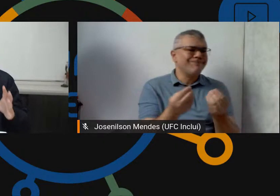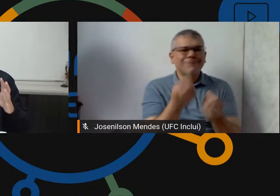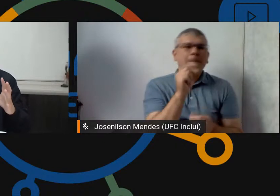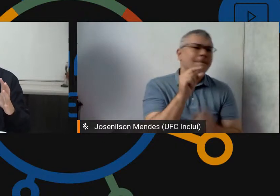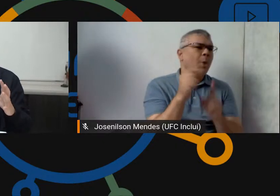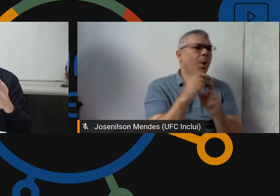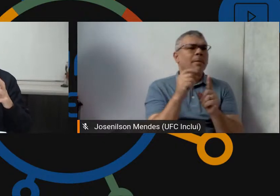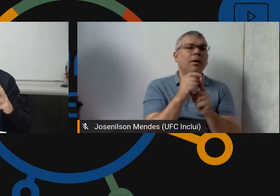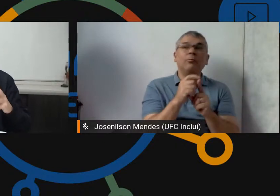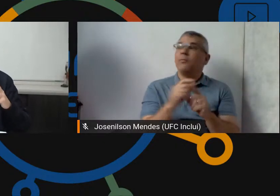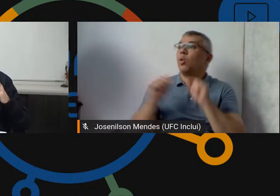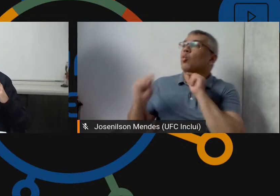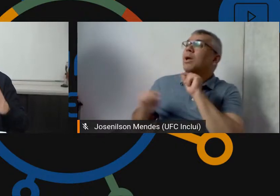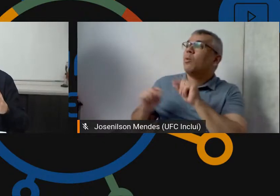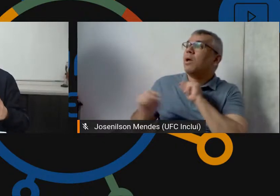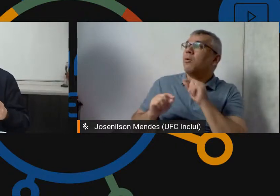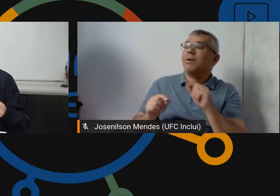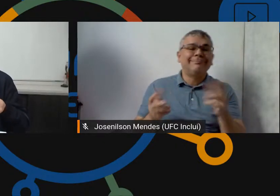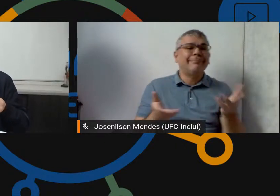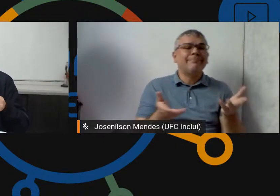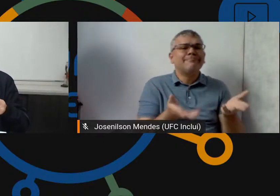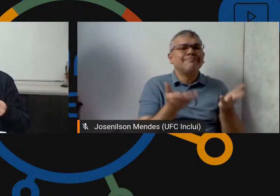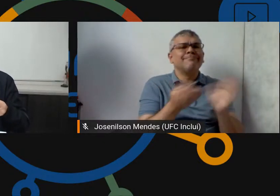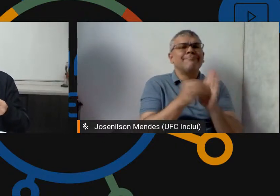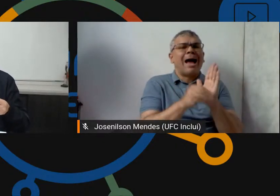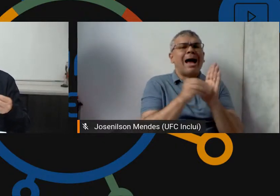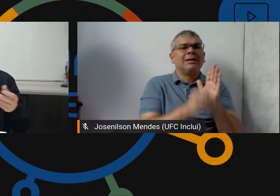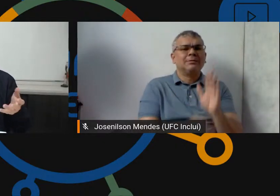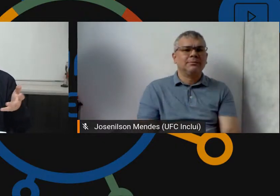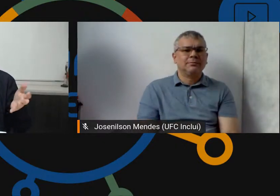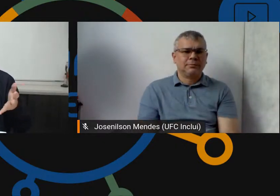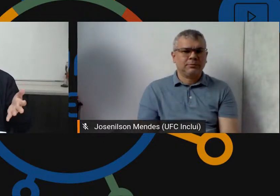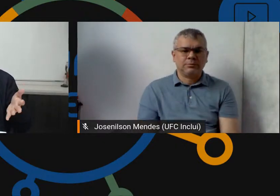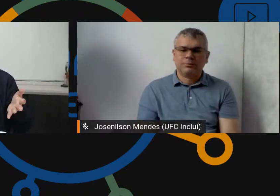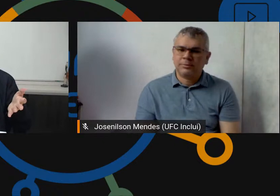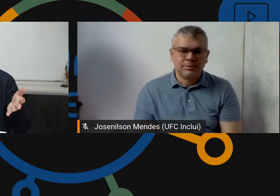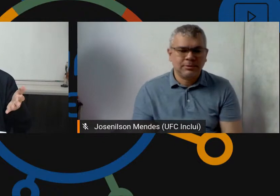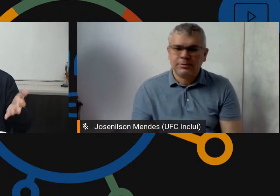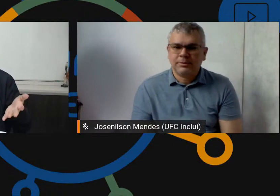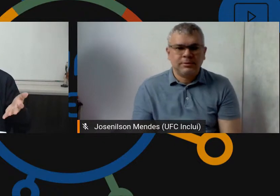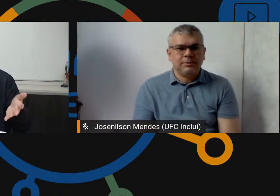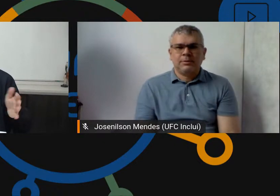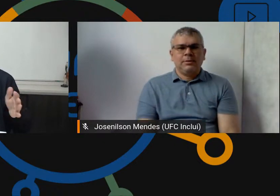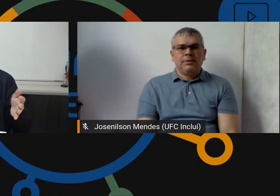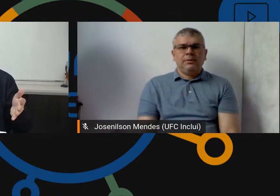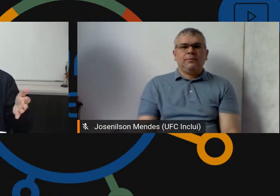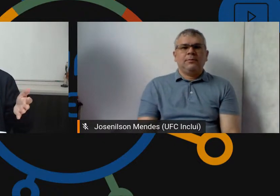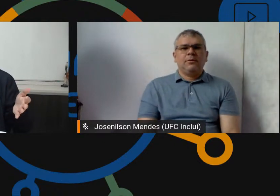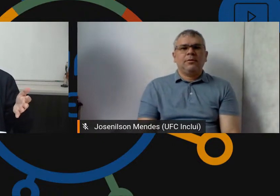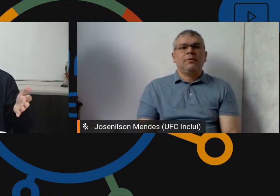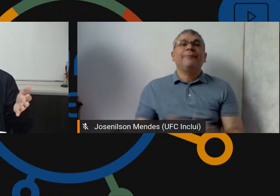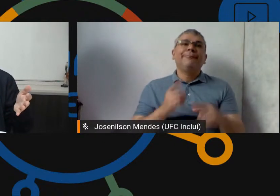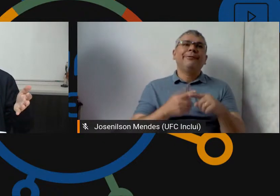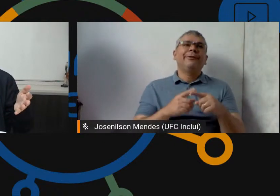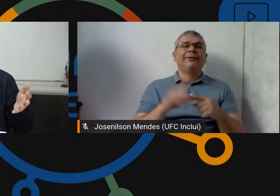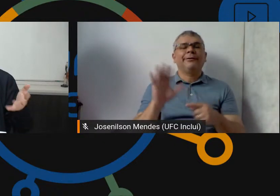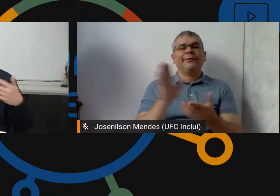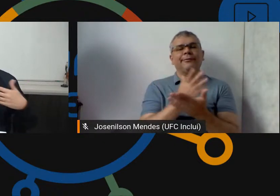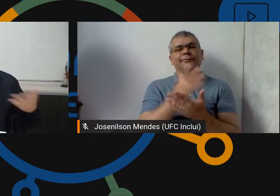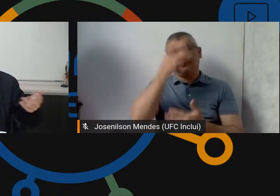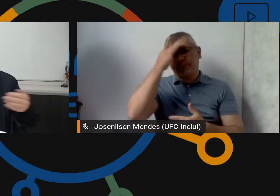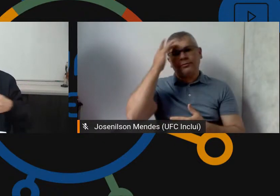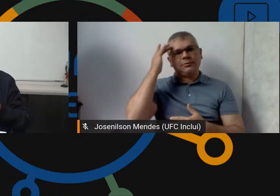veja, nós temos um vício de formação aqui. Olha, por que as pessoas falam que a pós-graduação